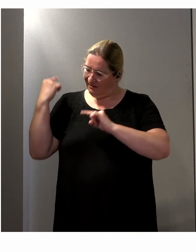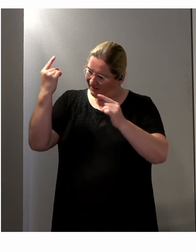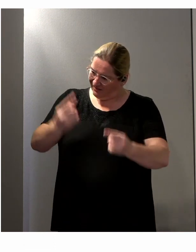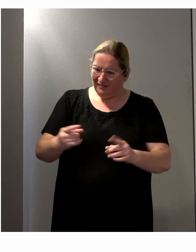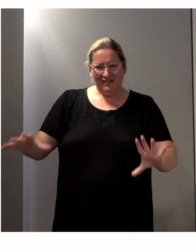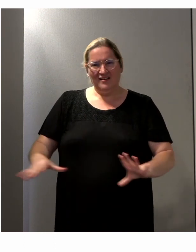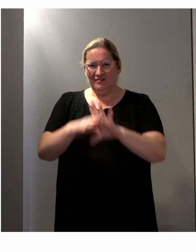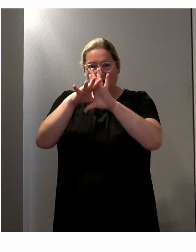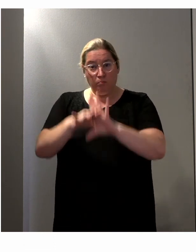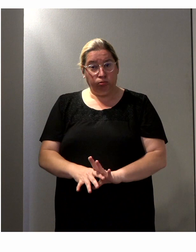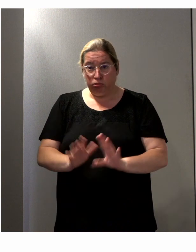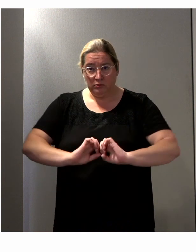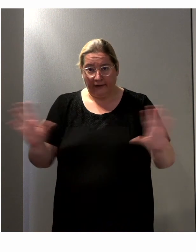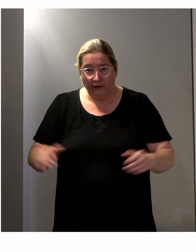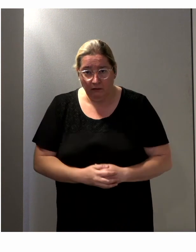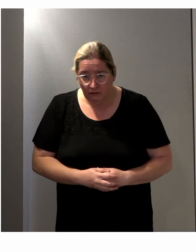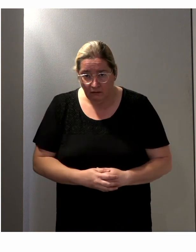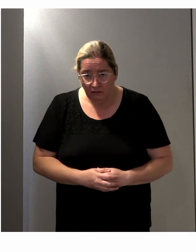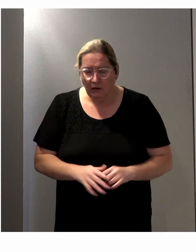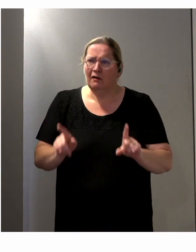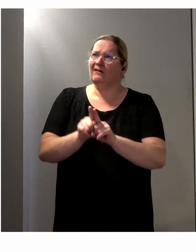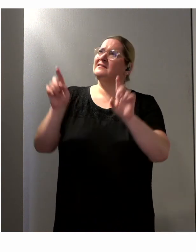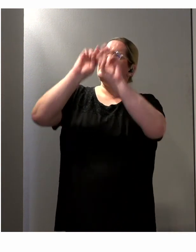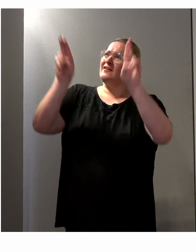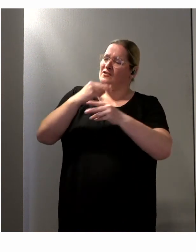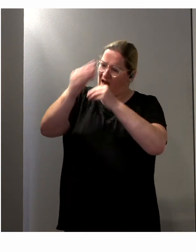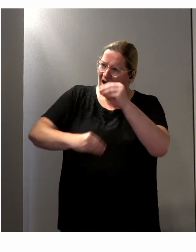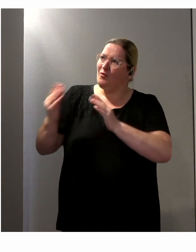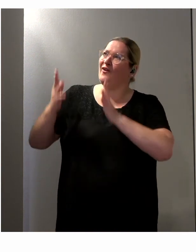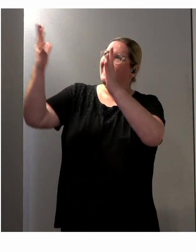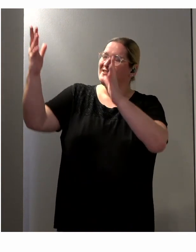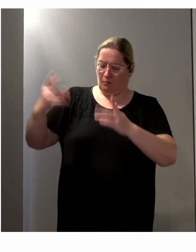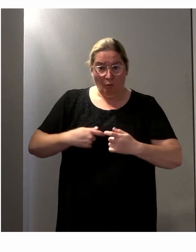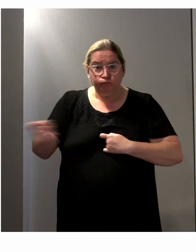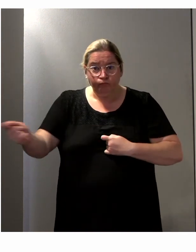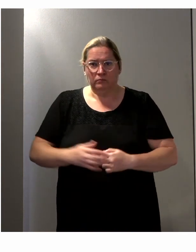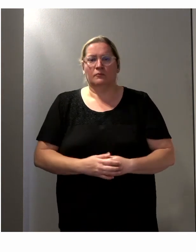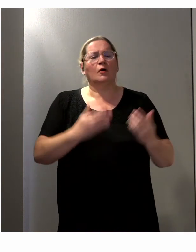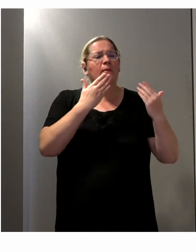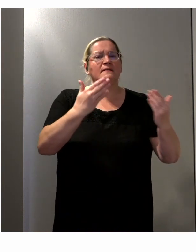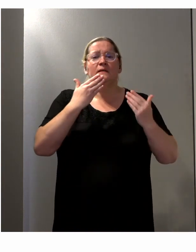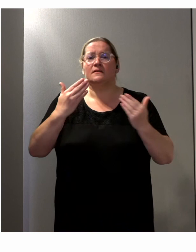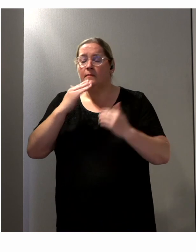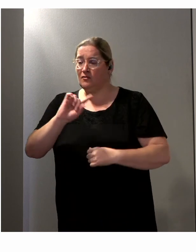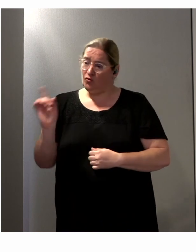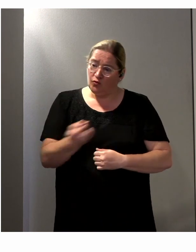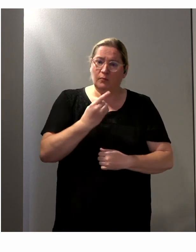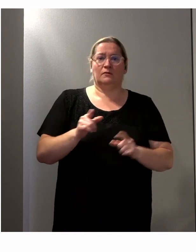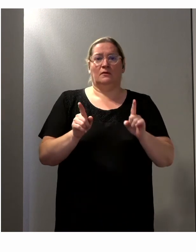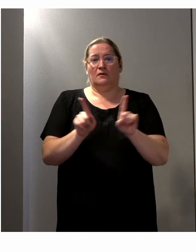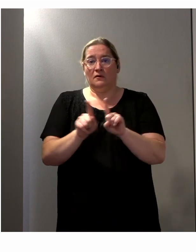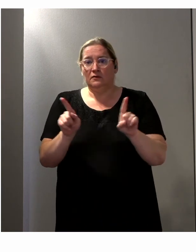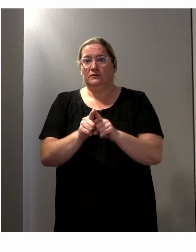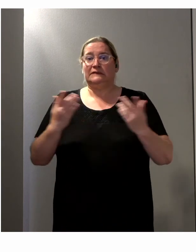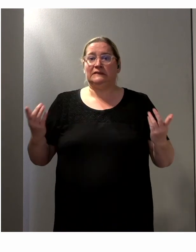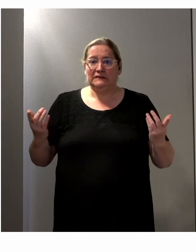avec nos engagements internationaux. Ça a été dit suffisamment clairement, je n'y reviens pas. Je remercie donc tous les participants et je prie la